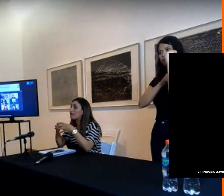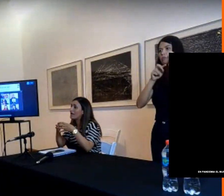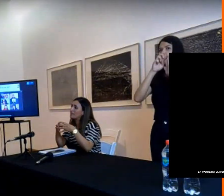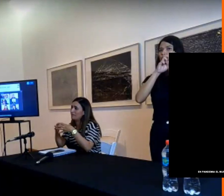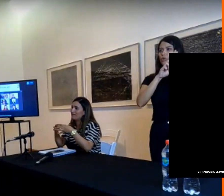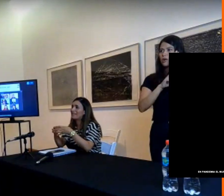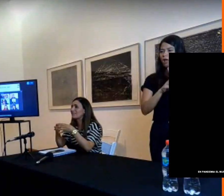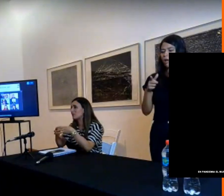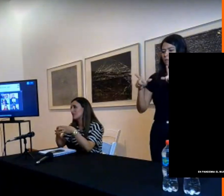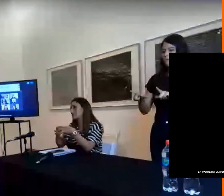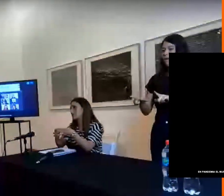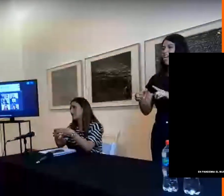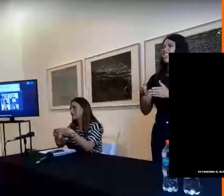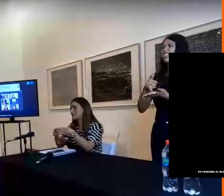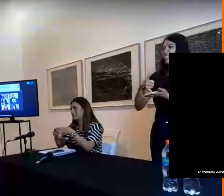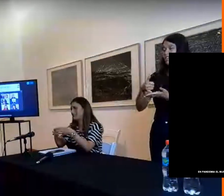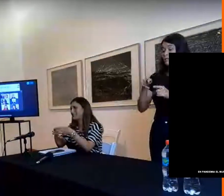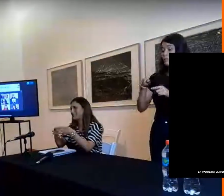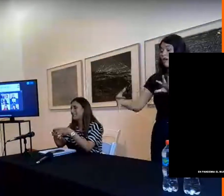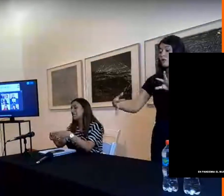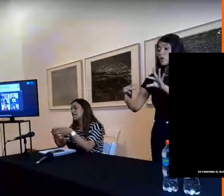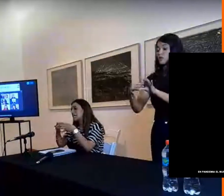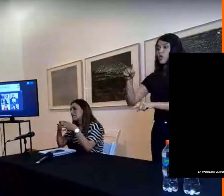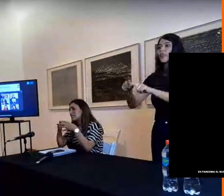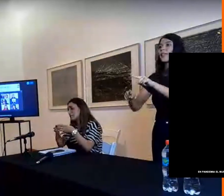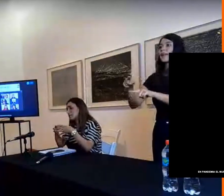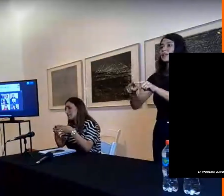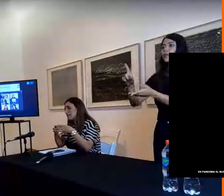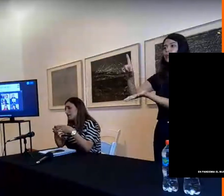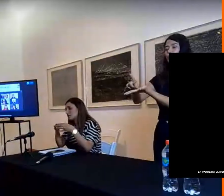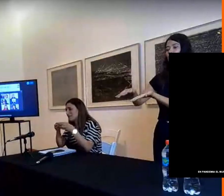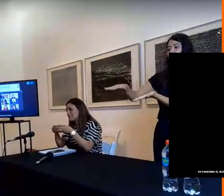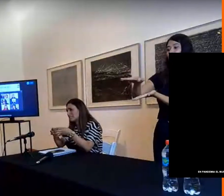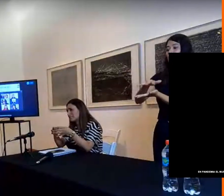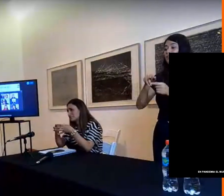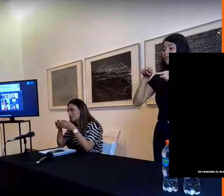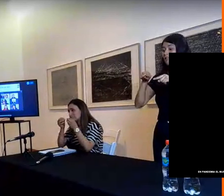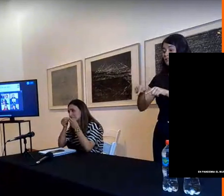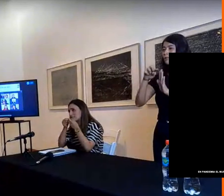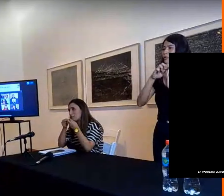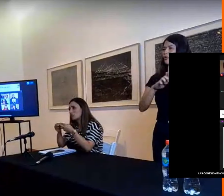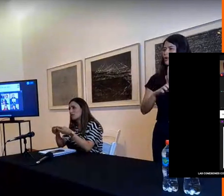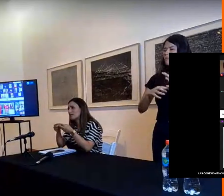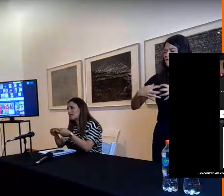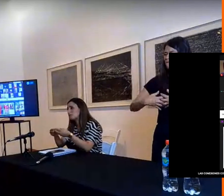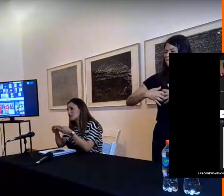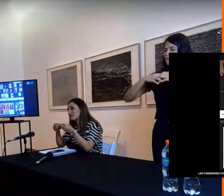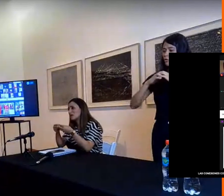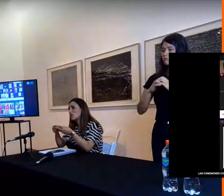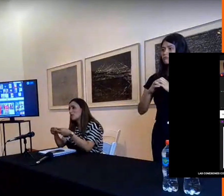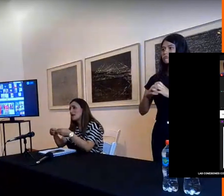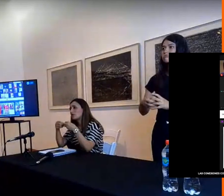era el más débil, el de vinculación con el territorio. Y ese programa al fortalecerse se pudo generar